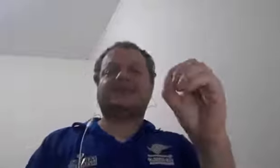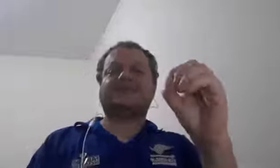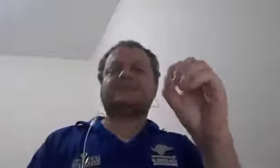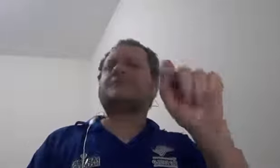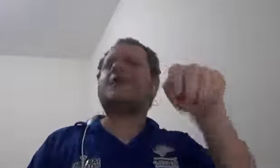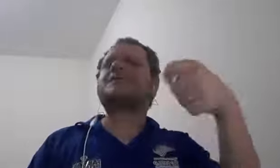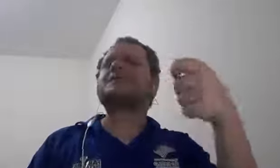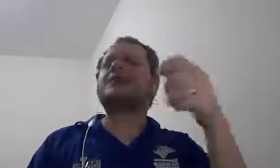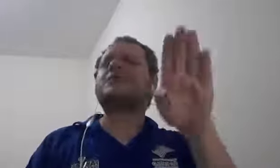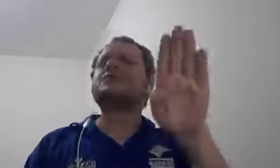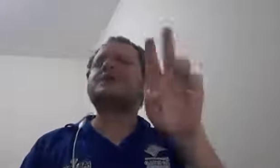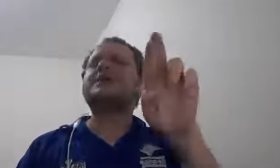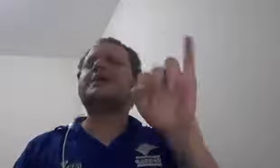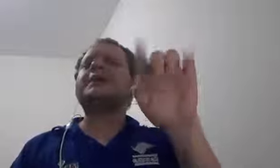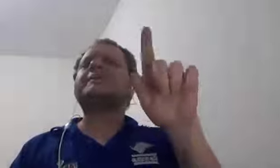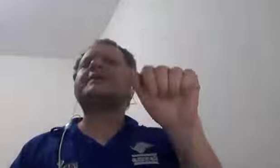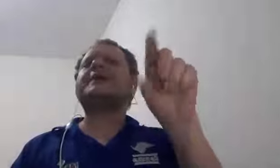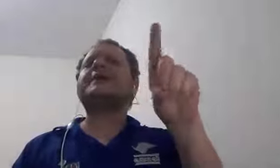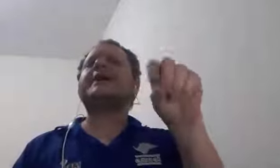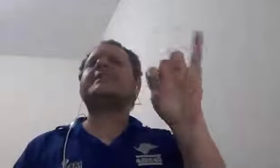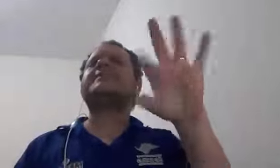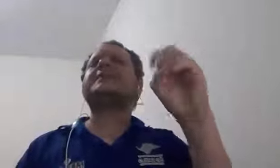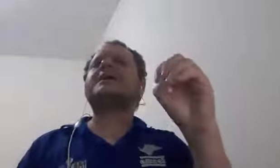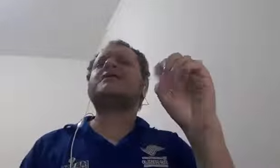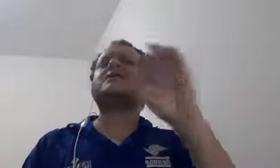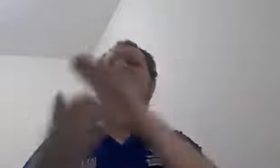Brigadeiro. Qual que é o sinal de brigadeiro?